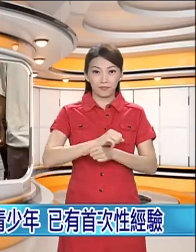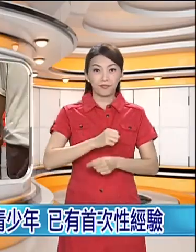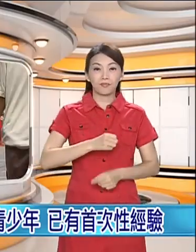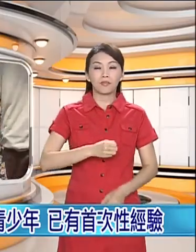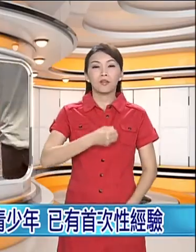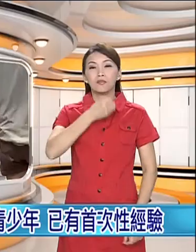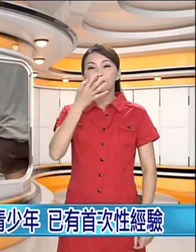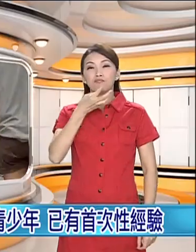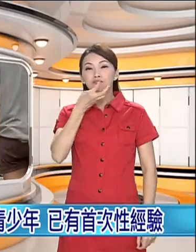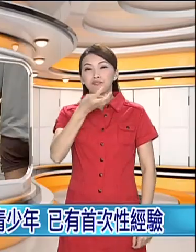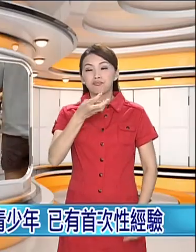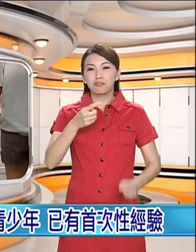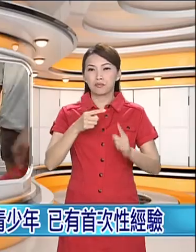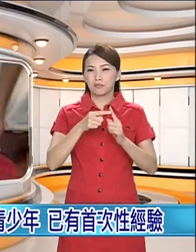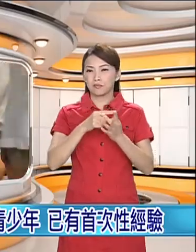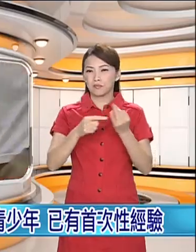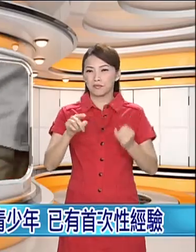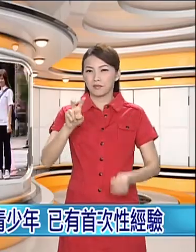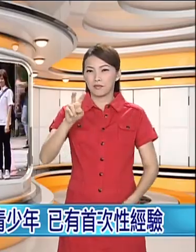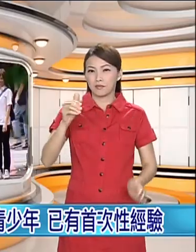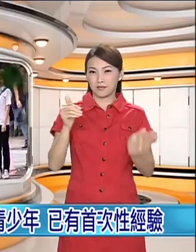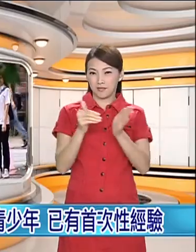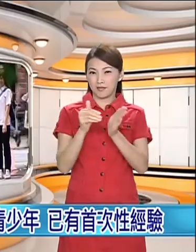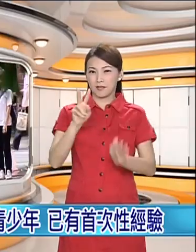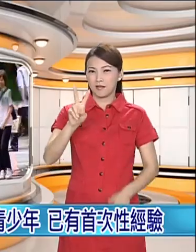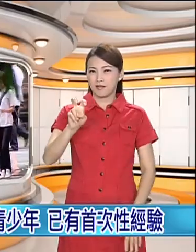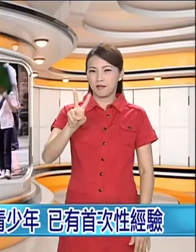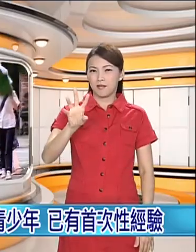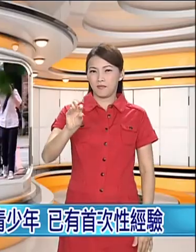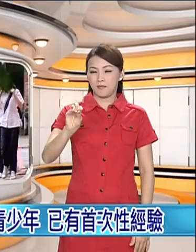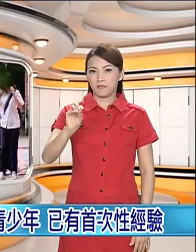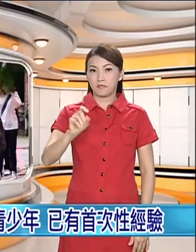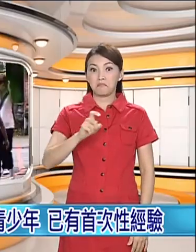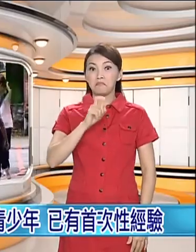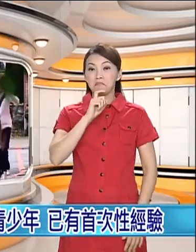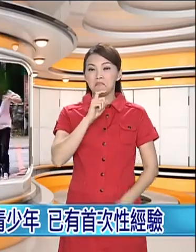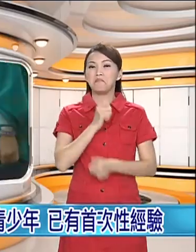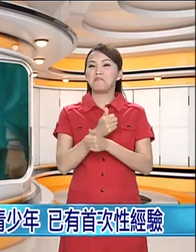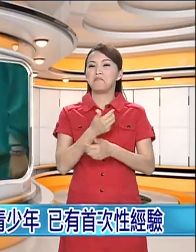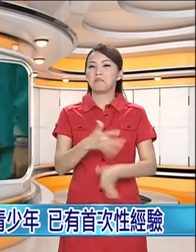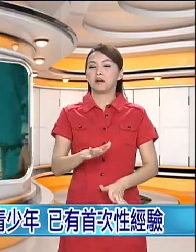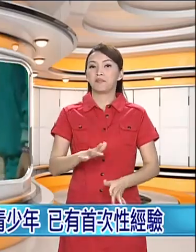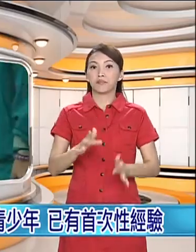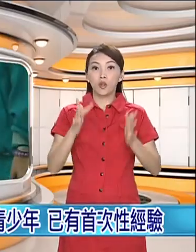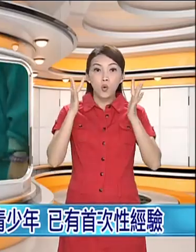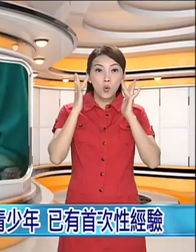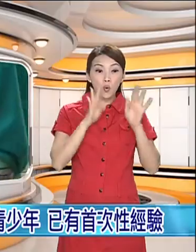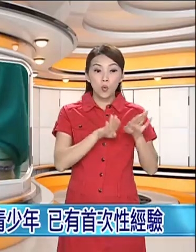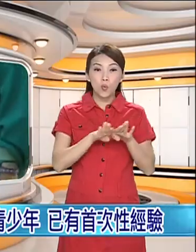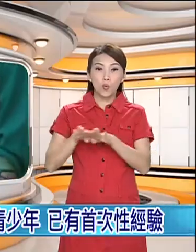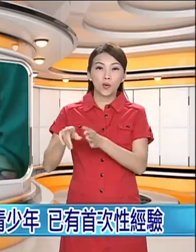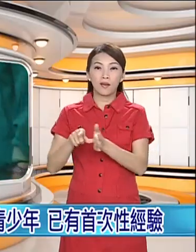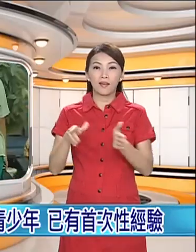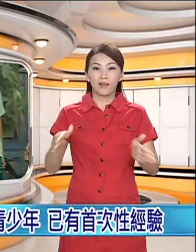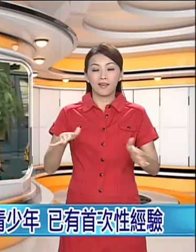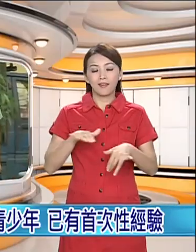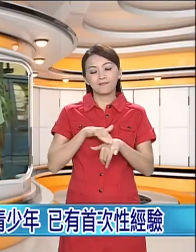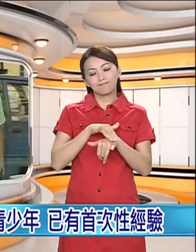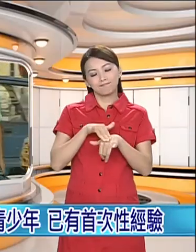台约有将近22万的青少年已经有了人生第一次性经验，而且暑假期间